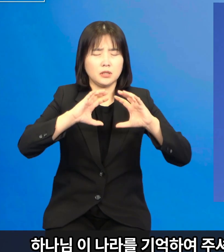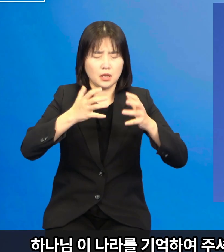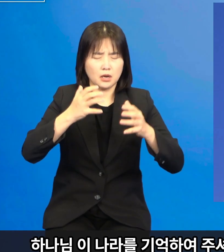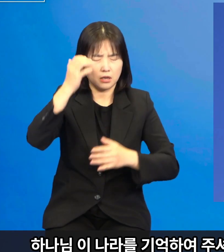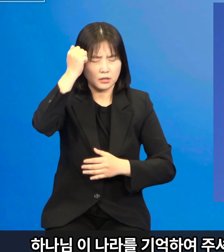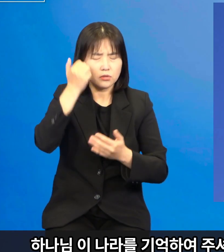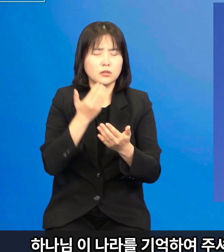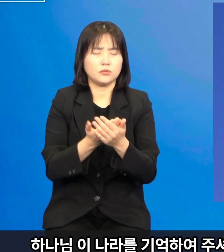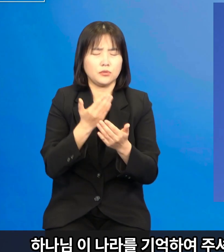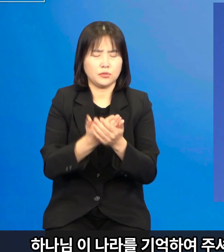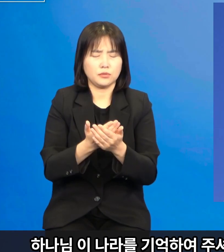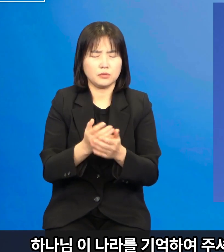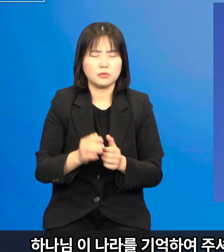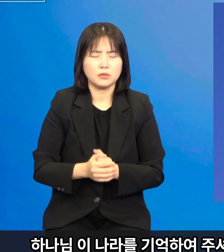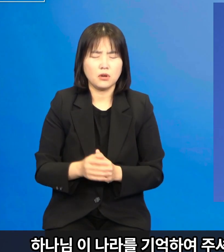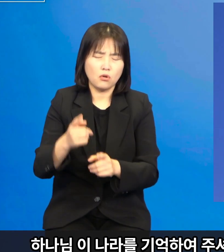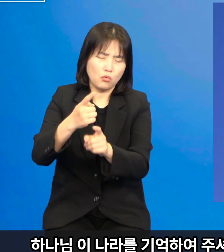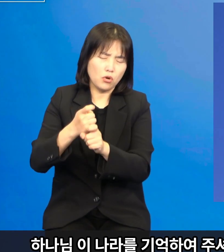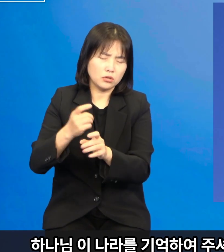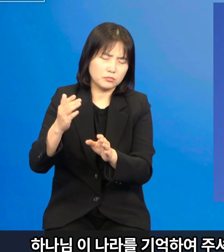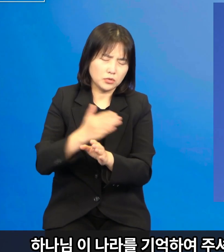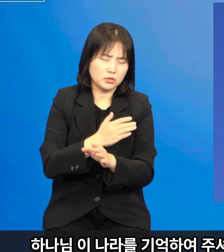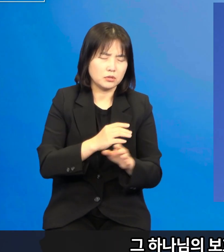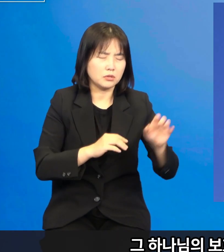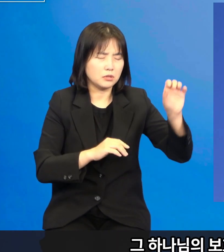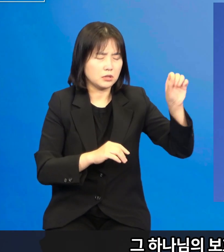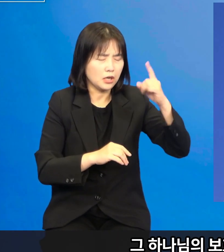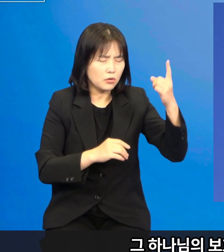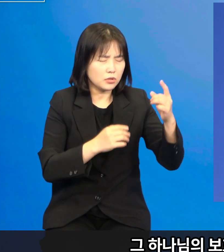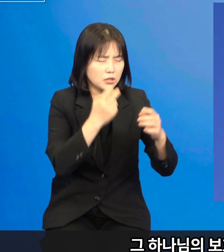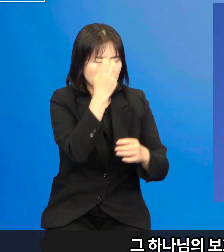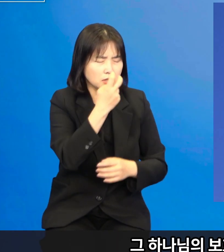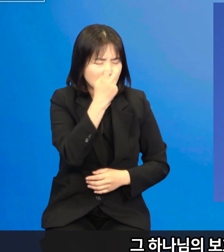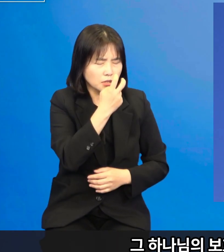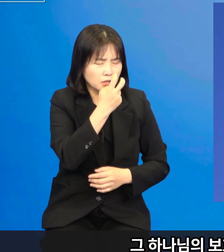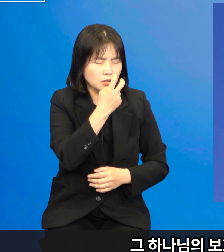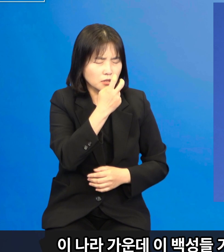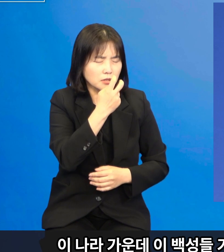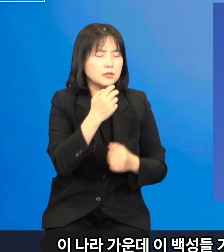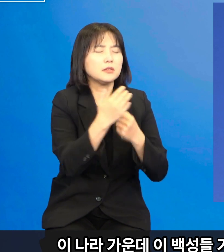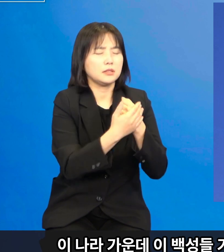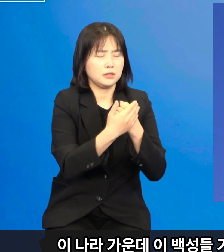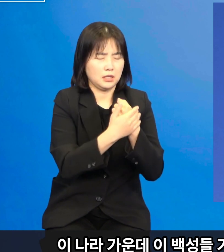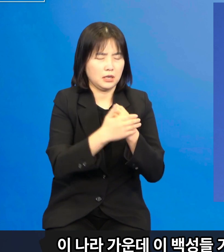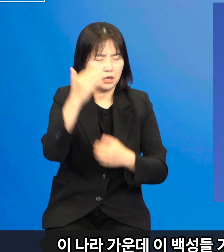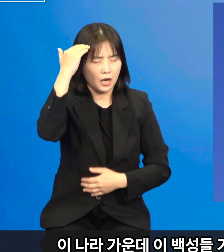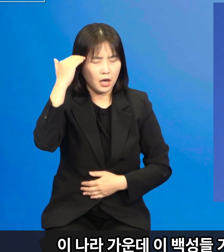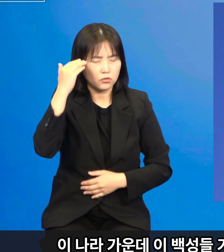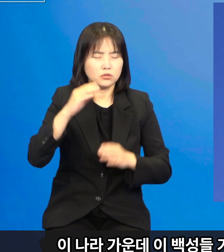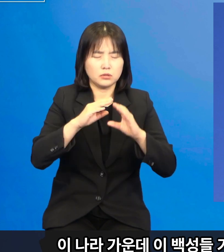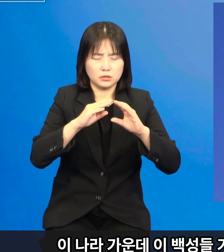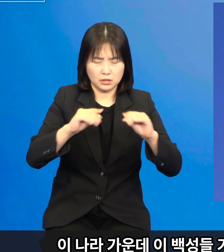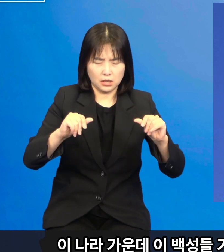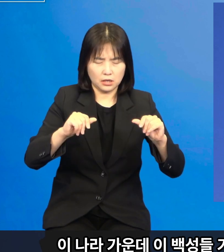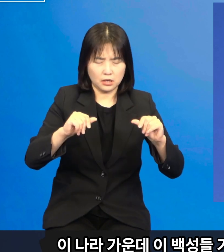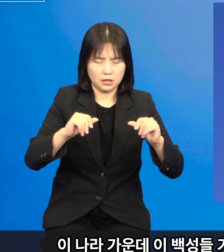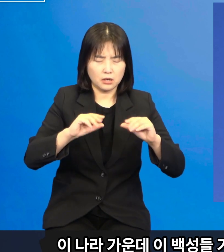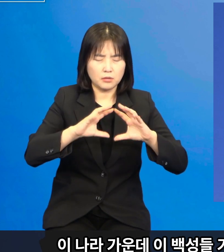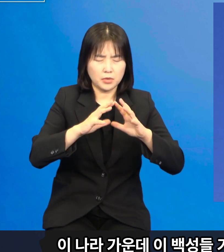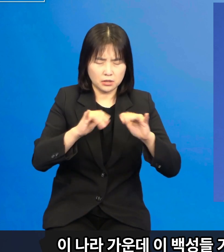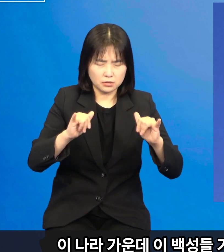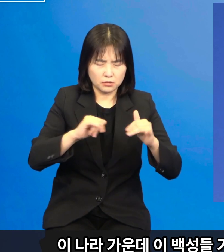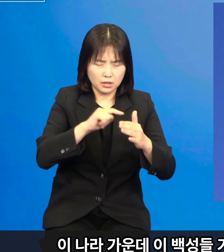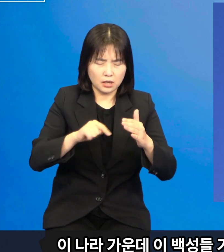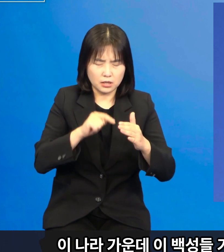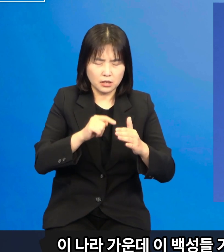기억하여 주셔서 원수로부터 다윗을 지켜주신 그 하나님의 보호하심의 은혜가 이 나라 가운데, 이 백성들 가운데